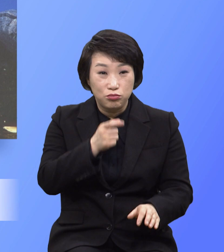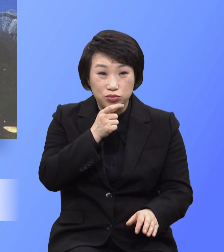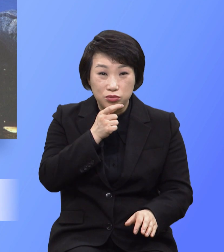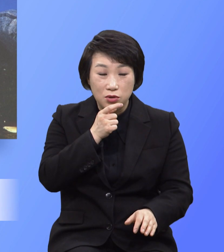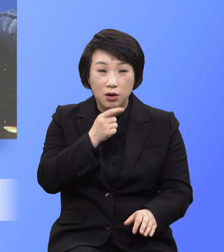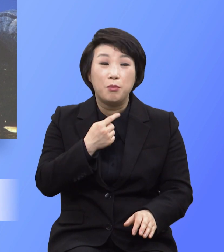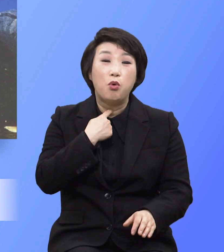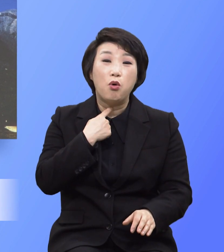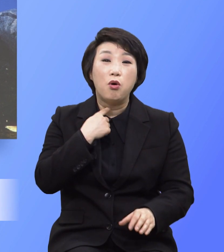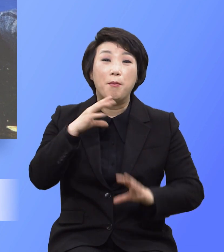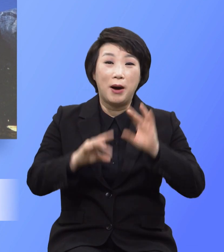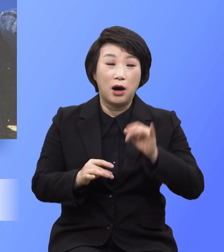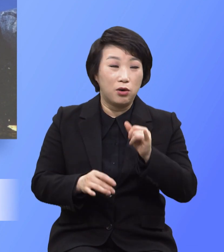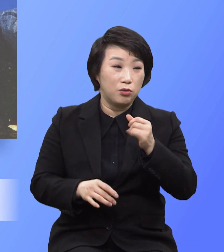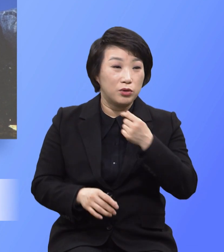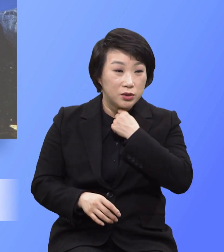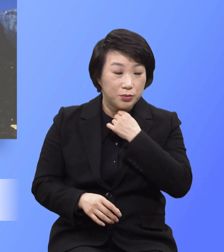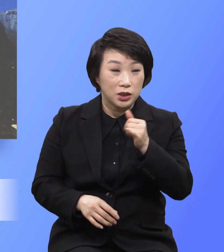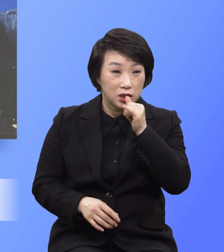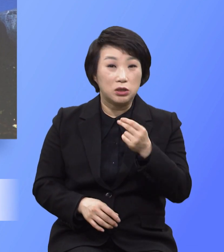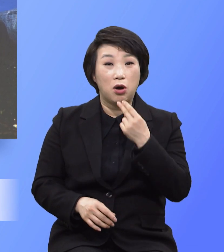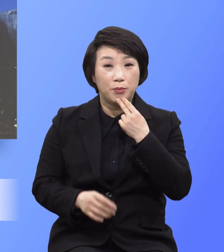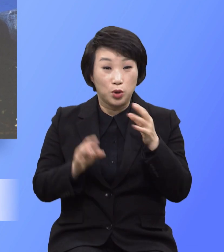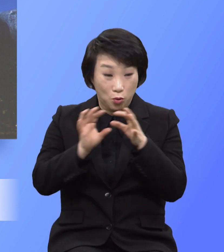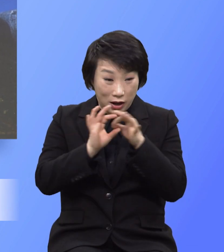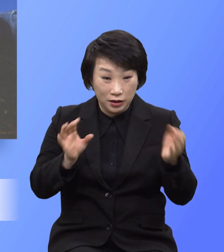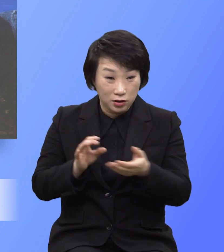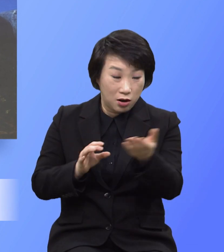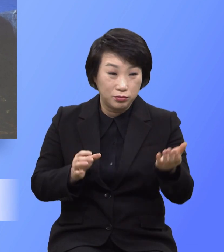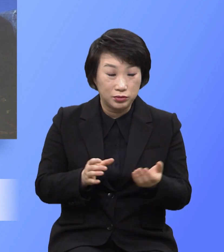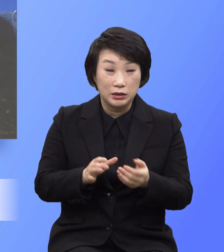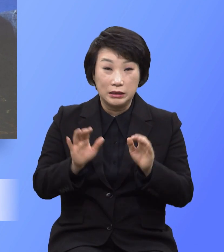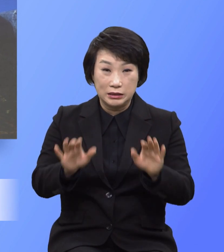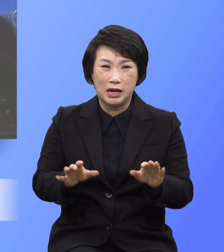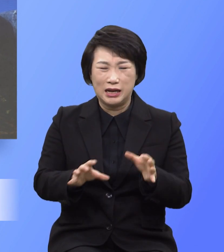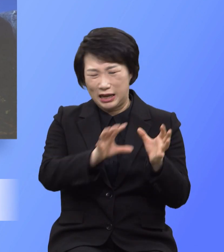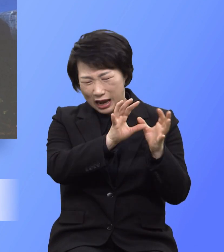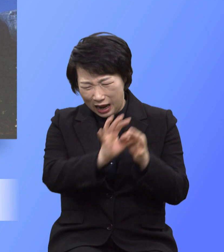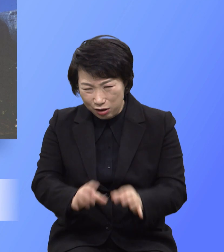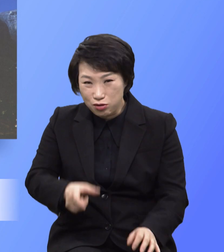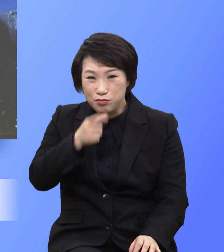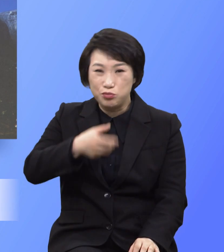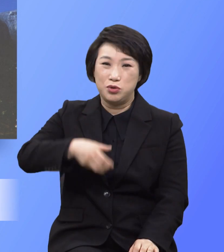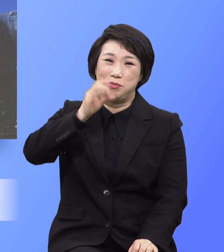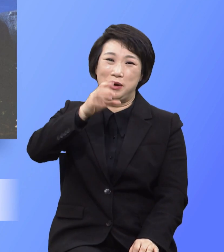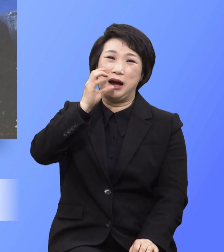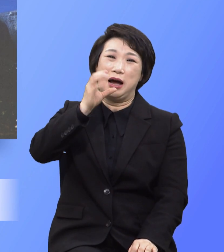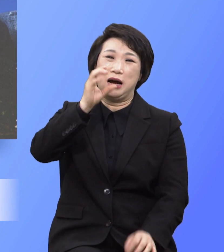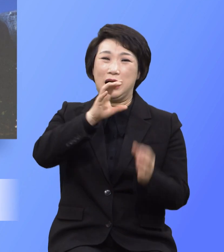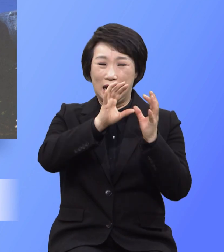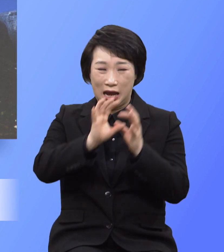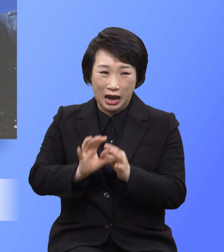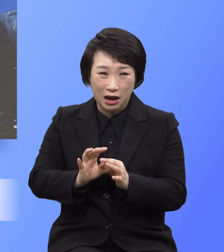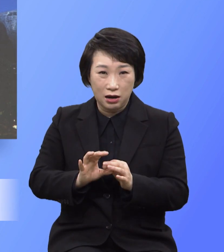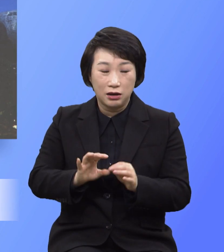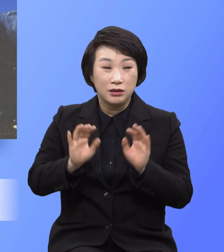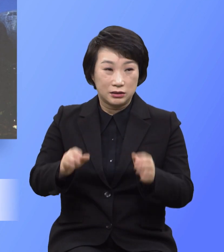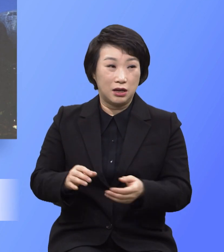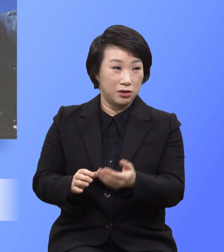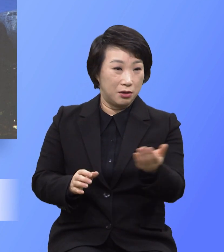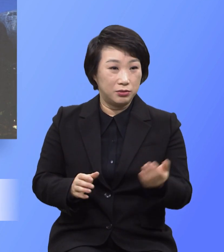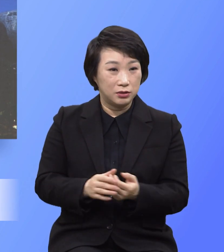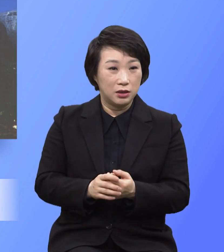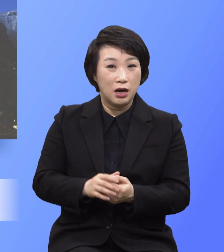물이 마시고 싶던 마시기 싫던 상관없이 계속 한나절의